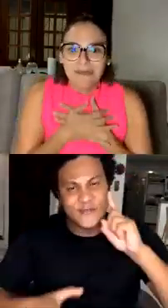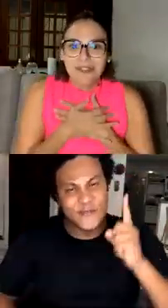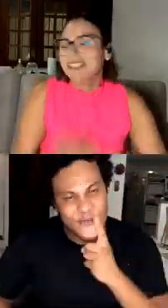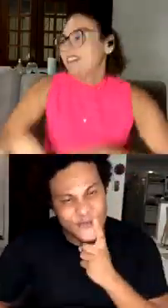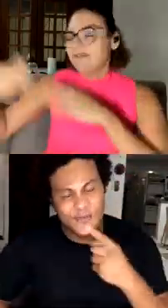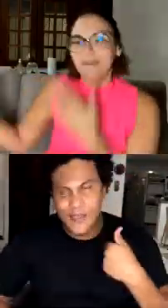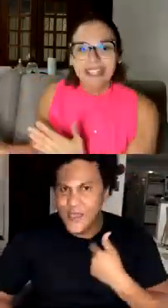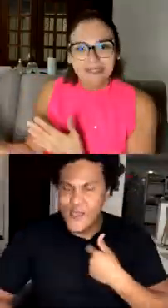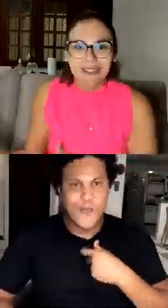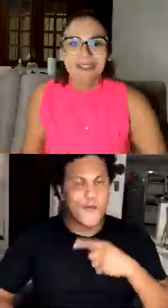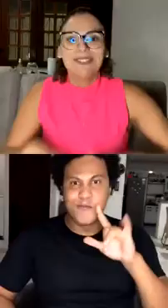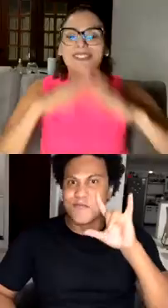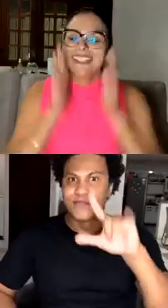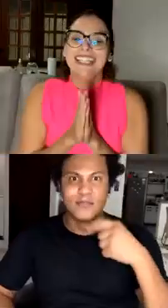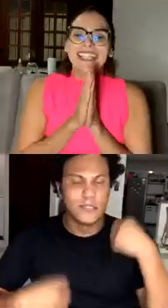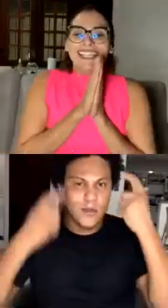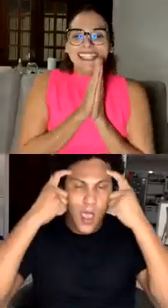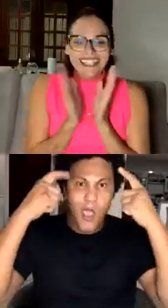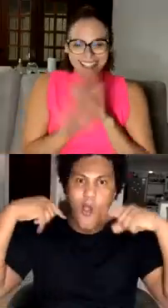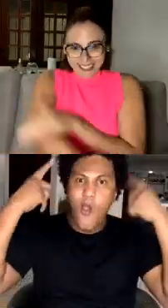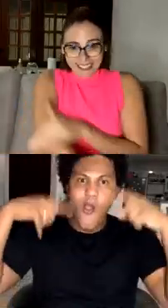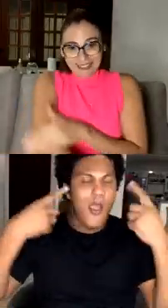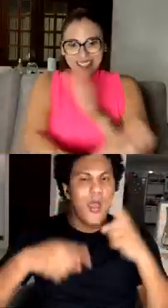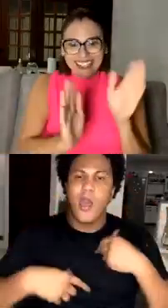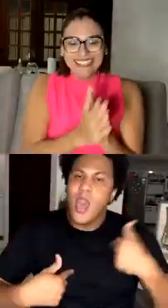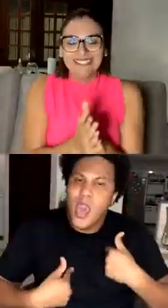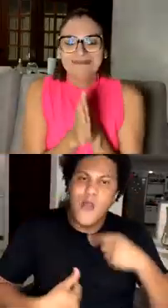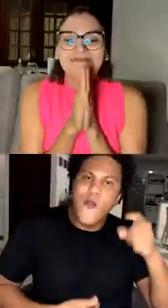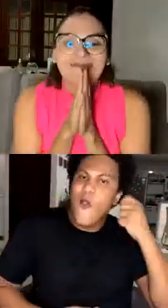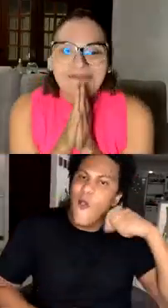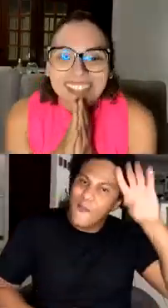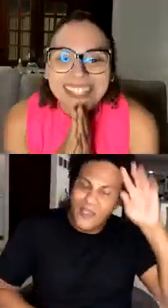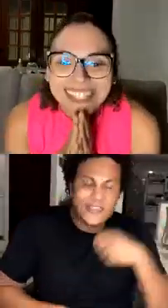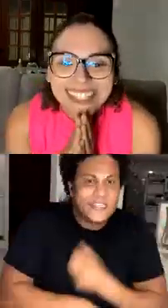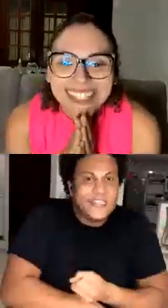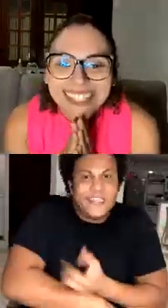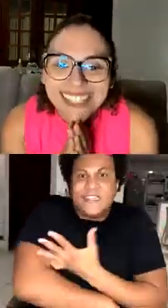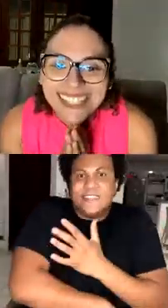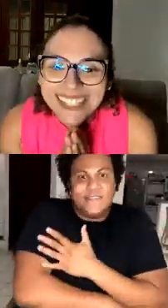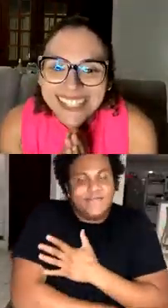eu me apaixonei, como o Roberto se apaixonou. E é isso, eu estou emocionada.